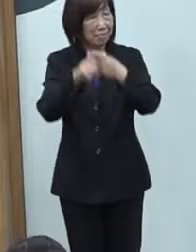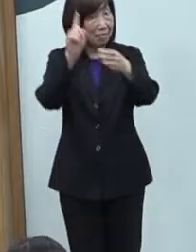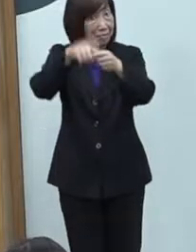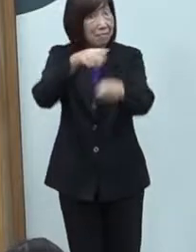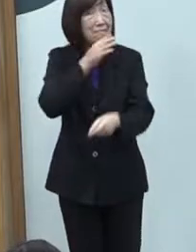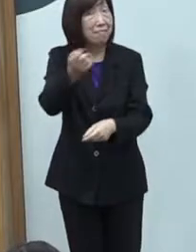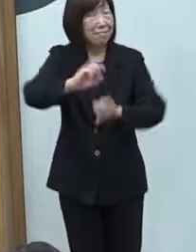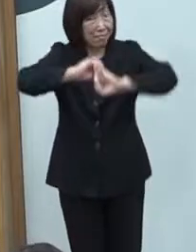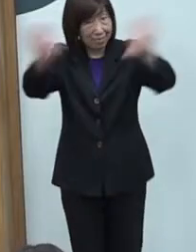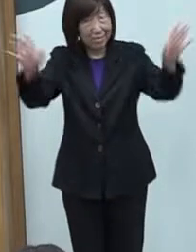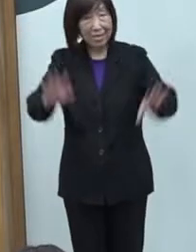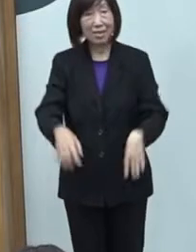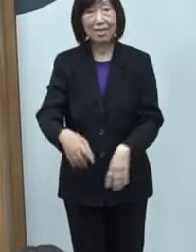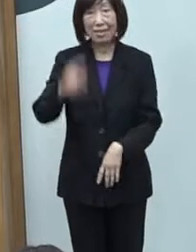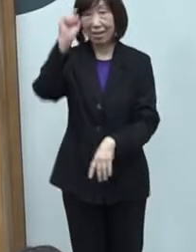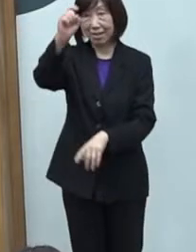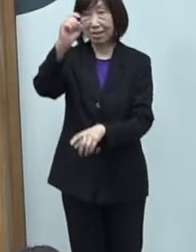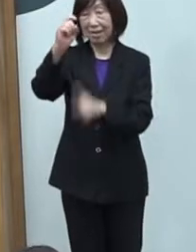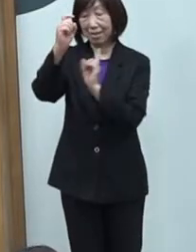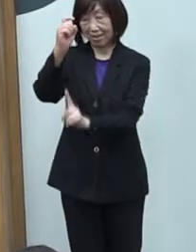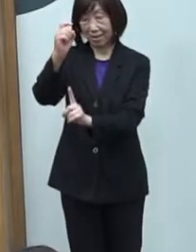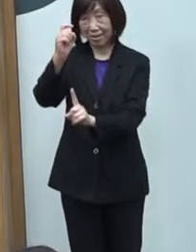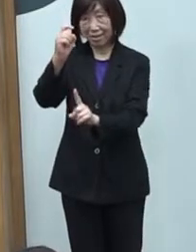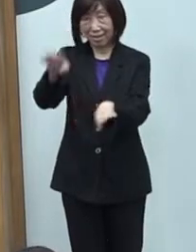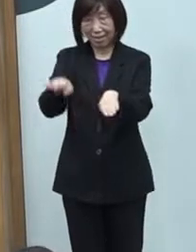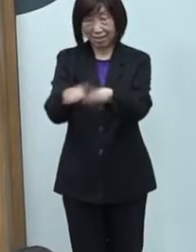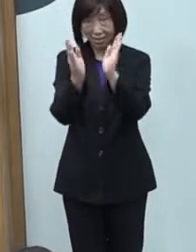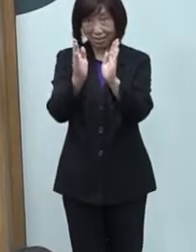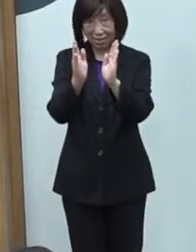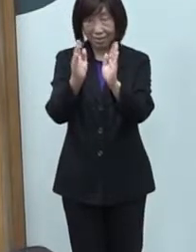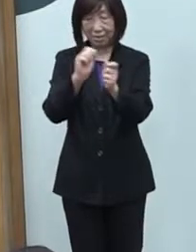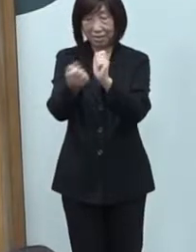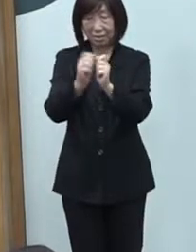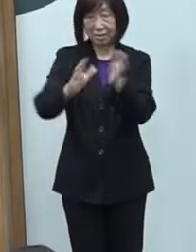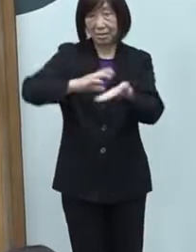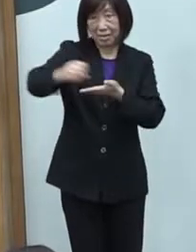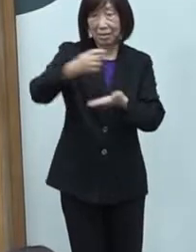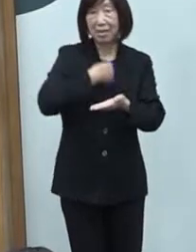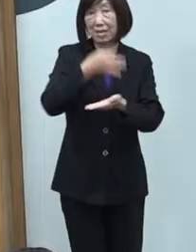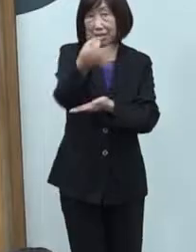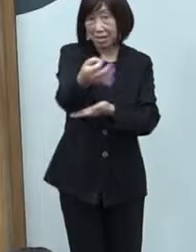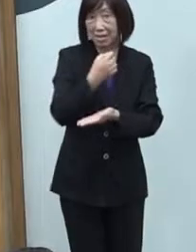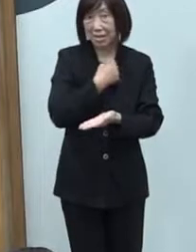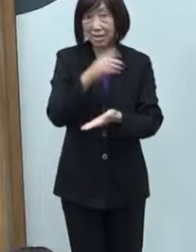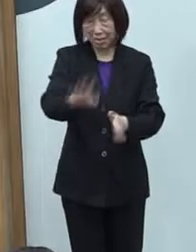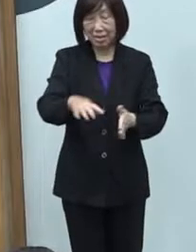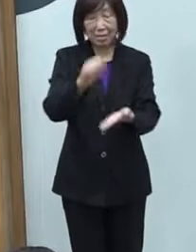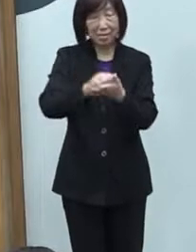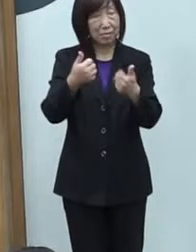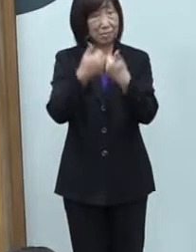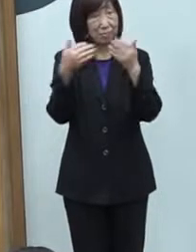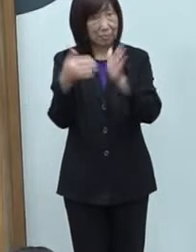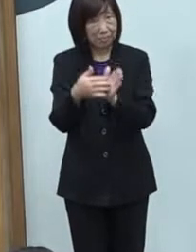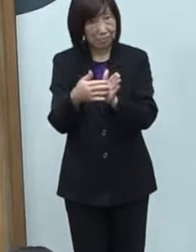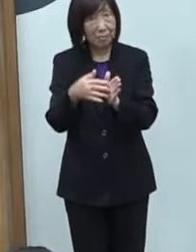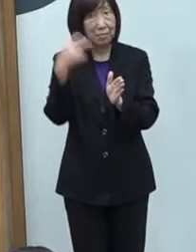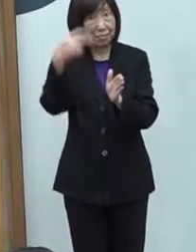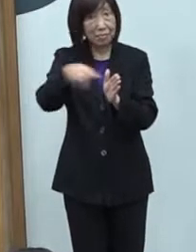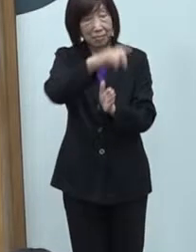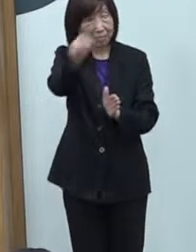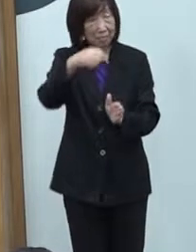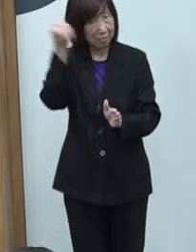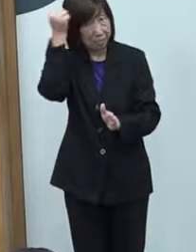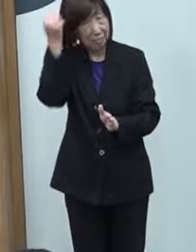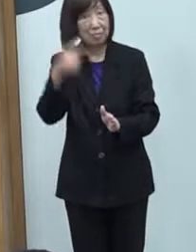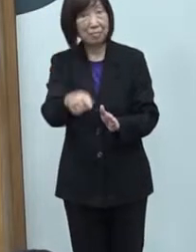义务人，从10月1号开始，我们正式的开征。除了举办记者会，也提醒所有的民众之外，当然我们也